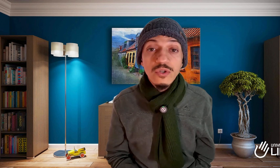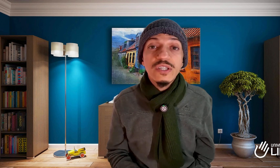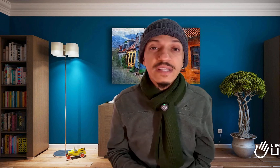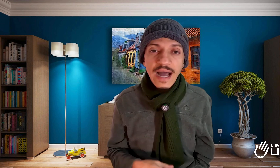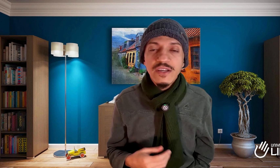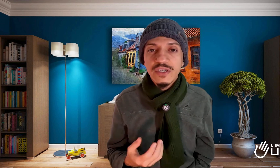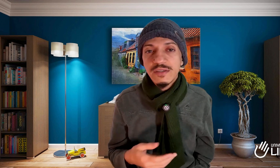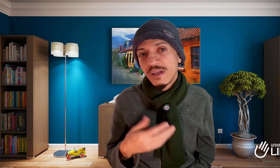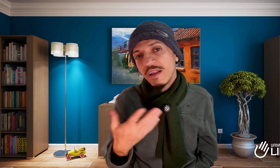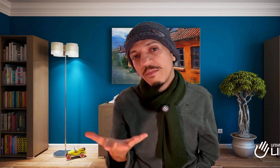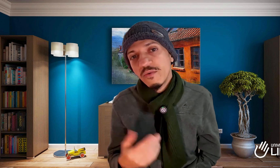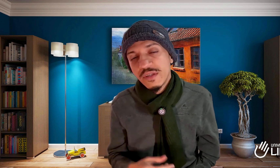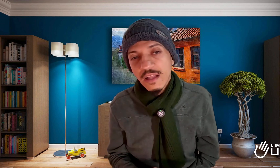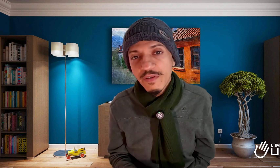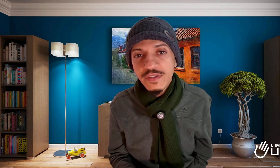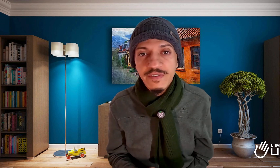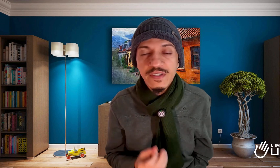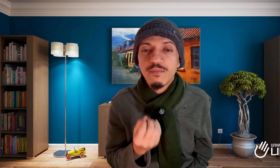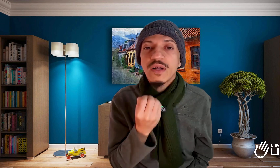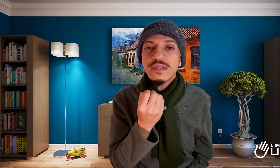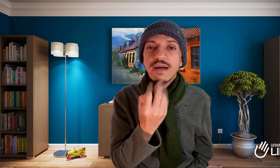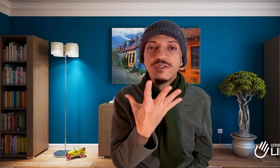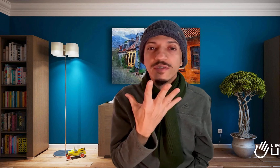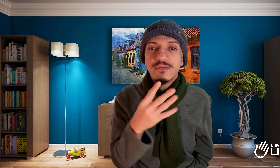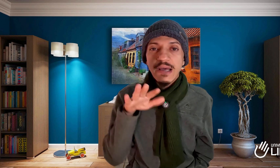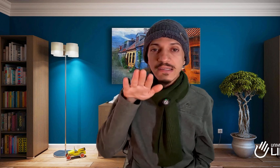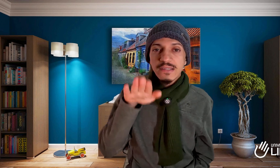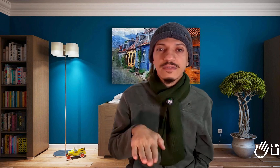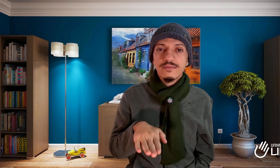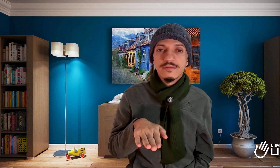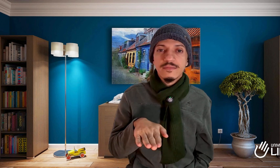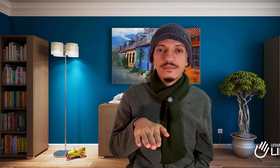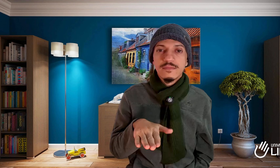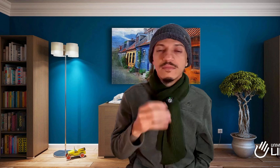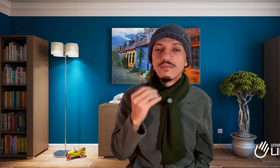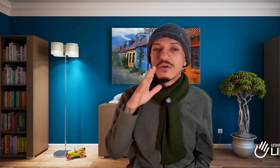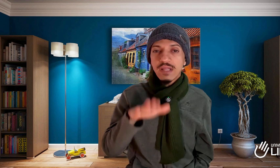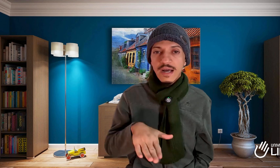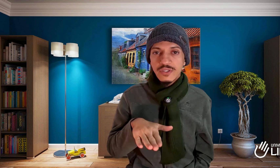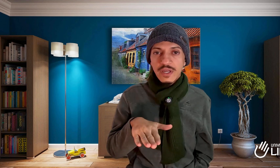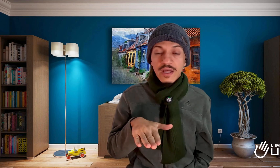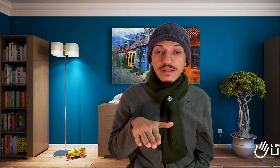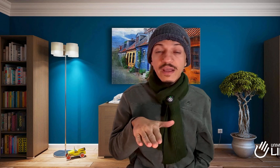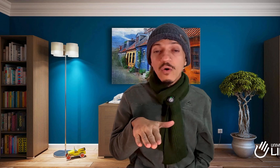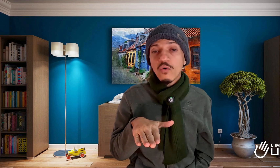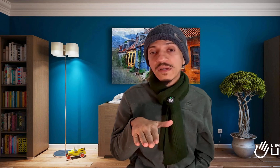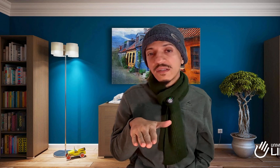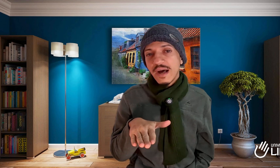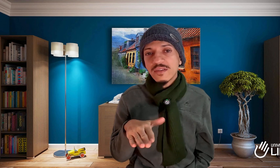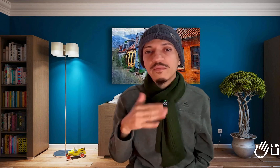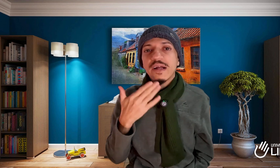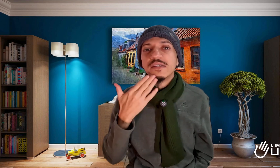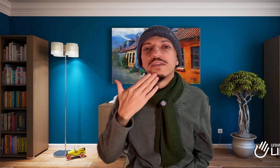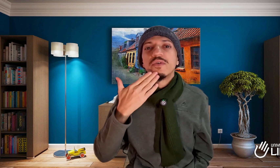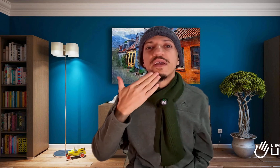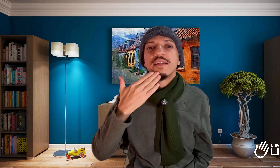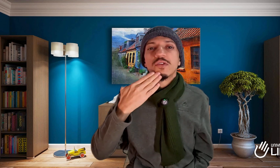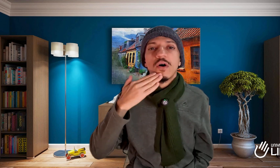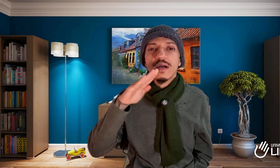tarde, que seria usado para você fazer boa tarde, é assim. Boa tarde. Tem algumas cidades no Brasil que ele toca aqui e